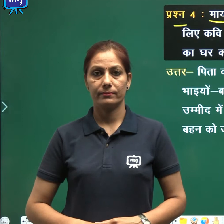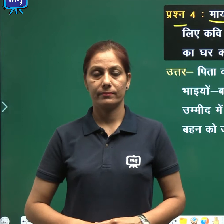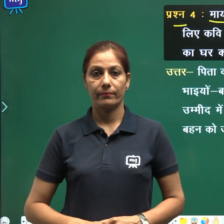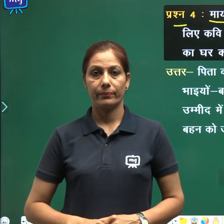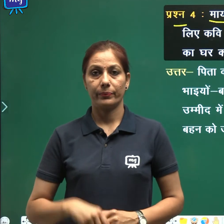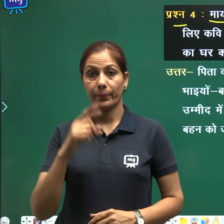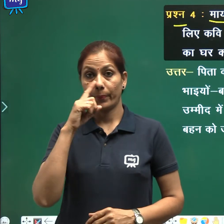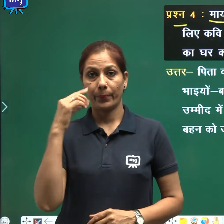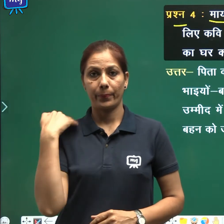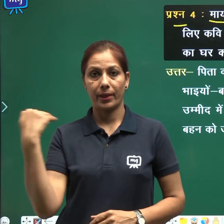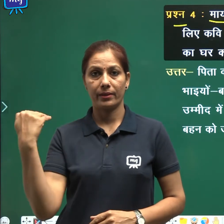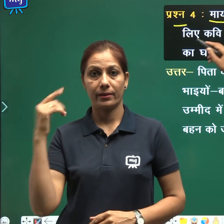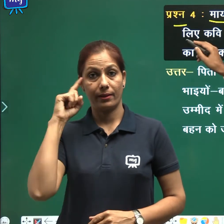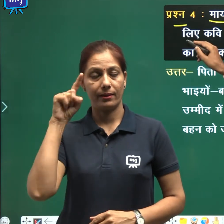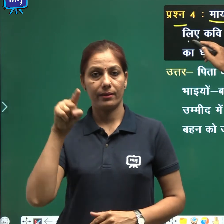बहन के लिए